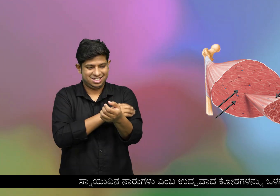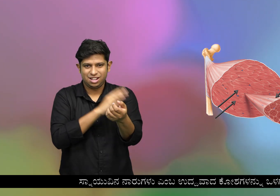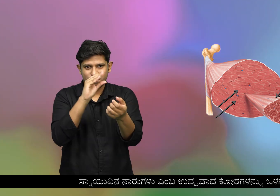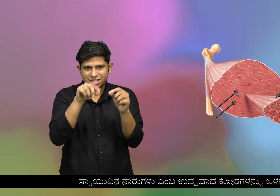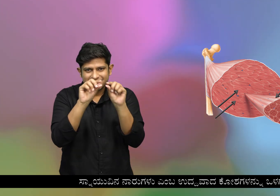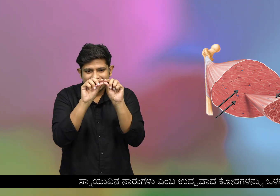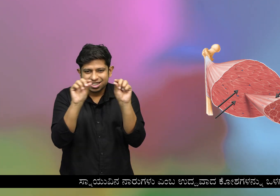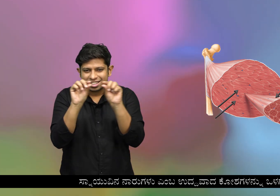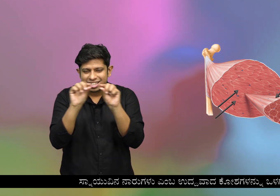ಒಳಗೊಂಡಿದೆ.